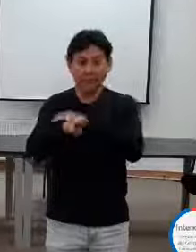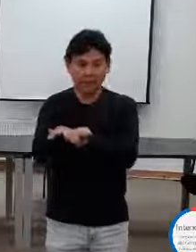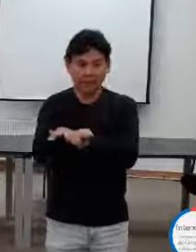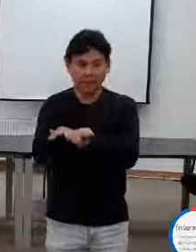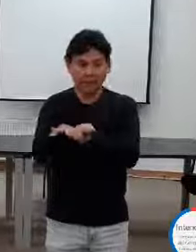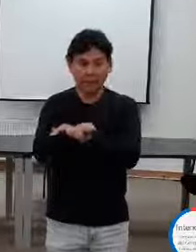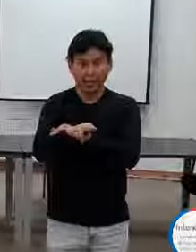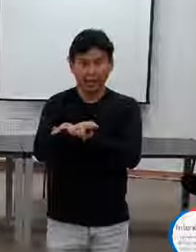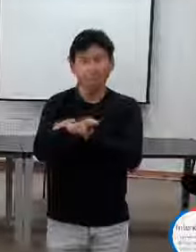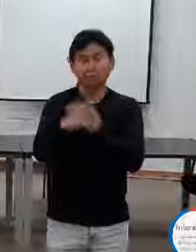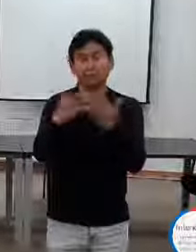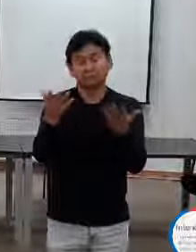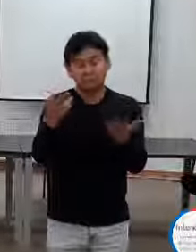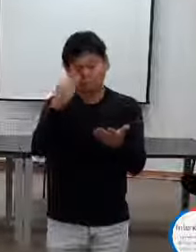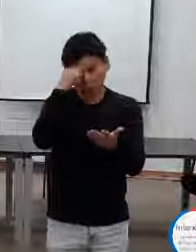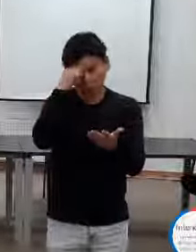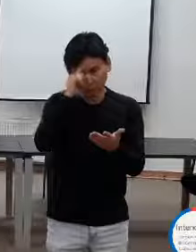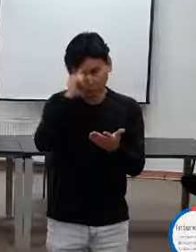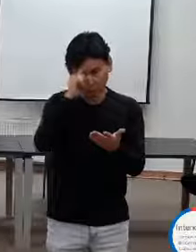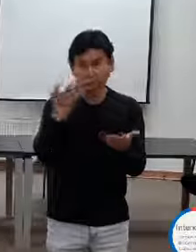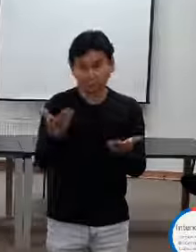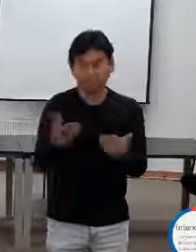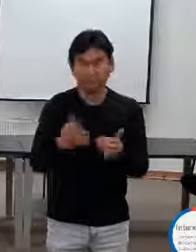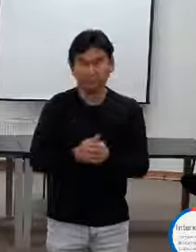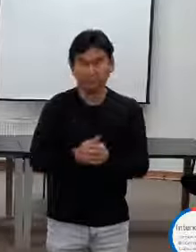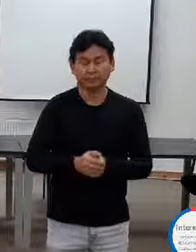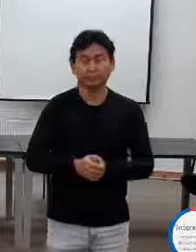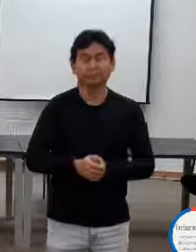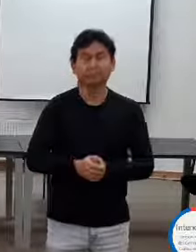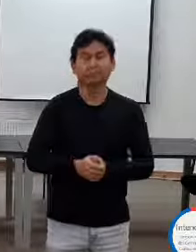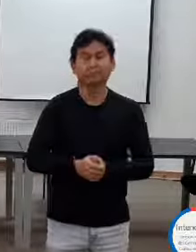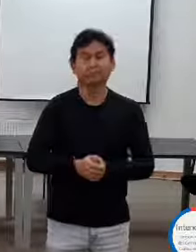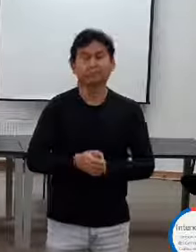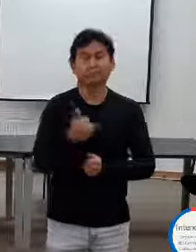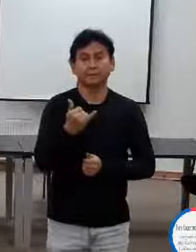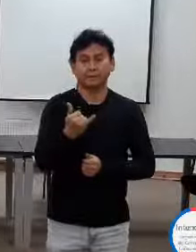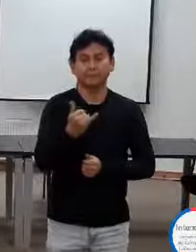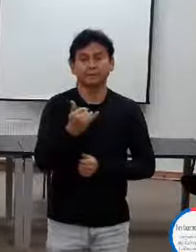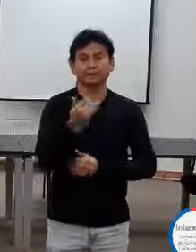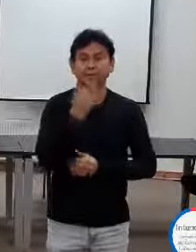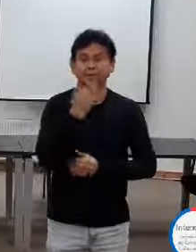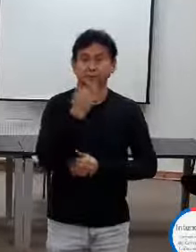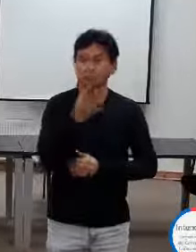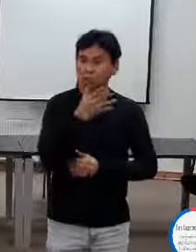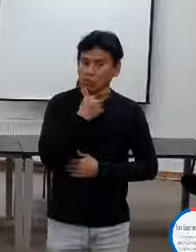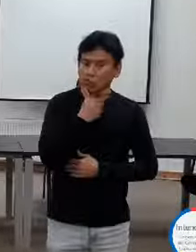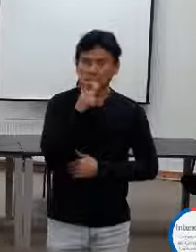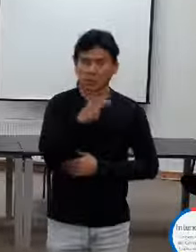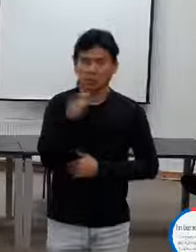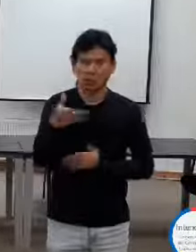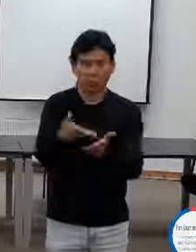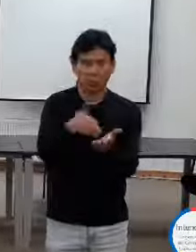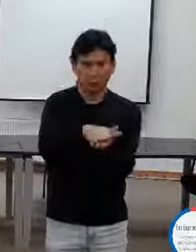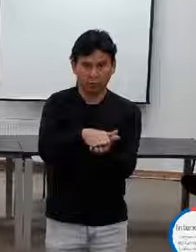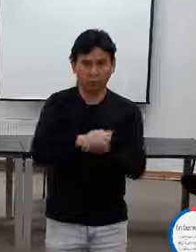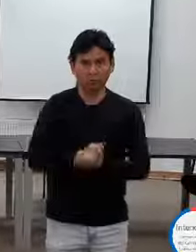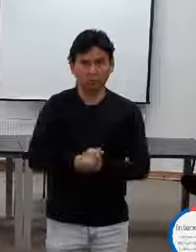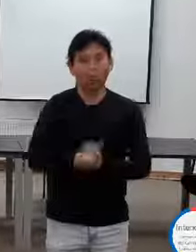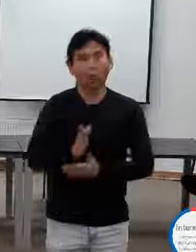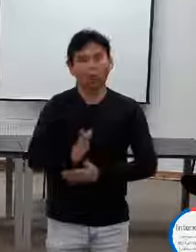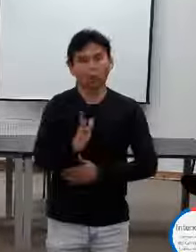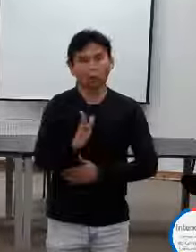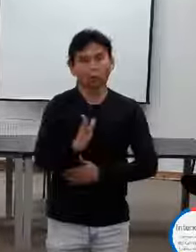considerando que tenemos los casos activos que ya conocemos y tampoco ninguna persona fallecida. Sigue